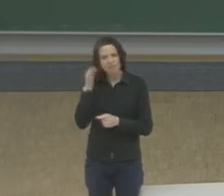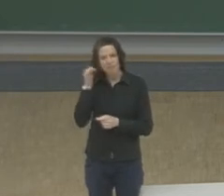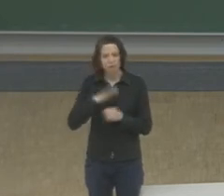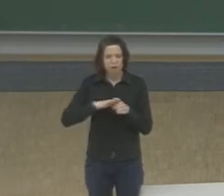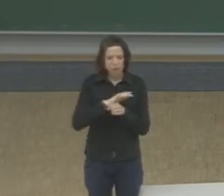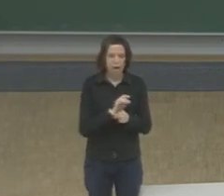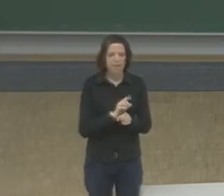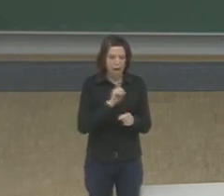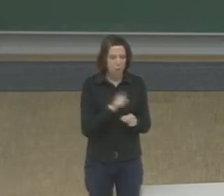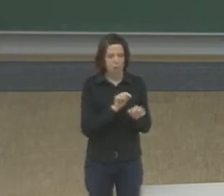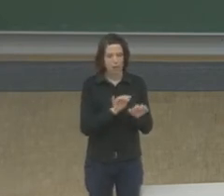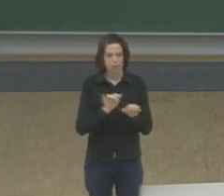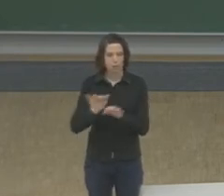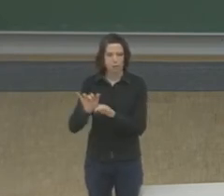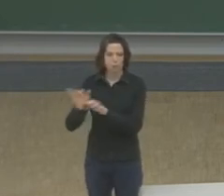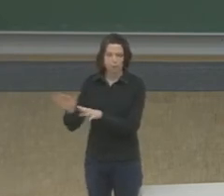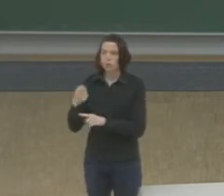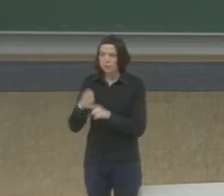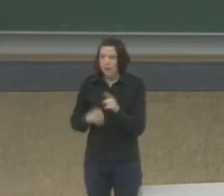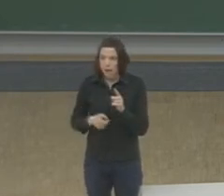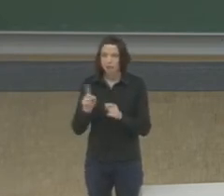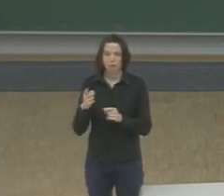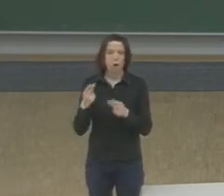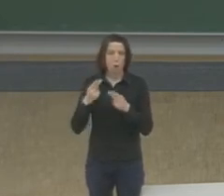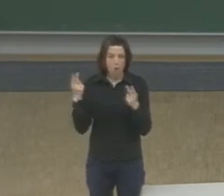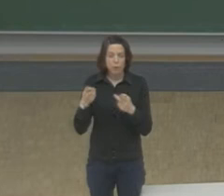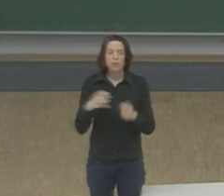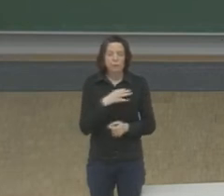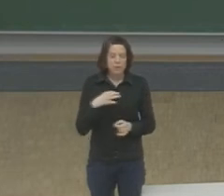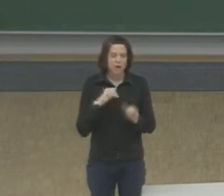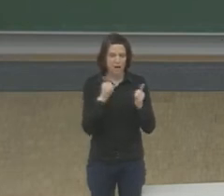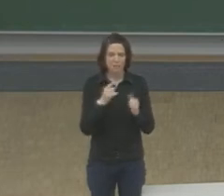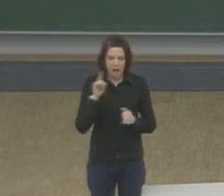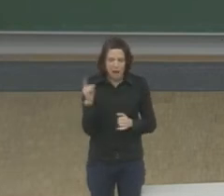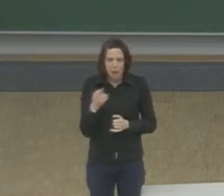vielen Bereichen des öffentlichen, teilweise sogar privaten Lebens der Menschen einher.